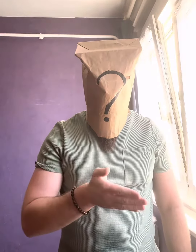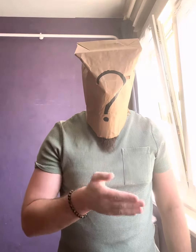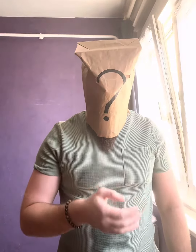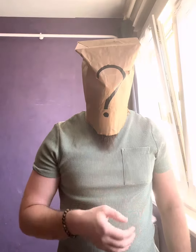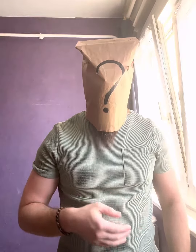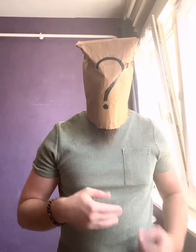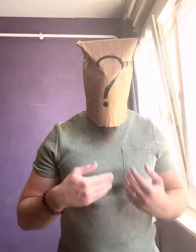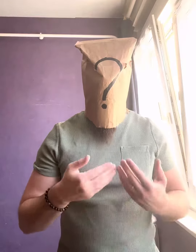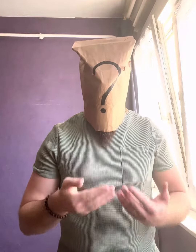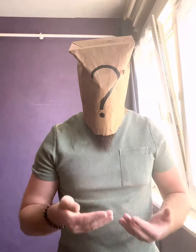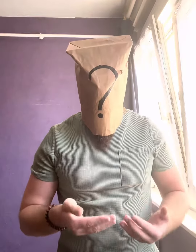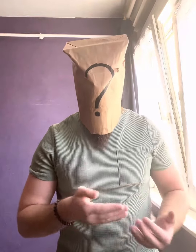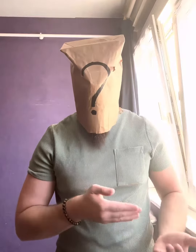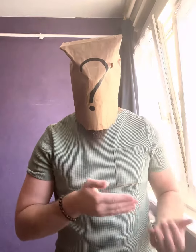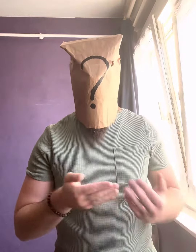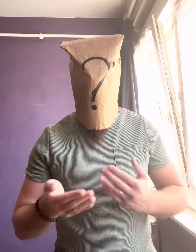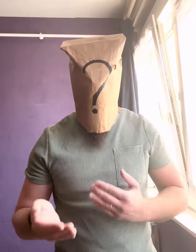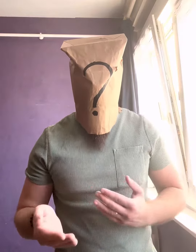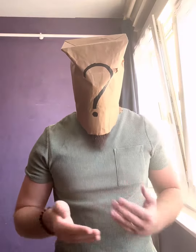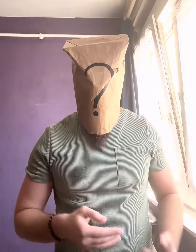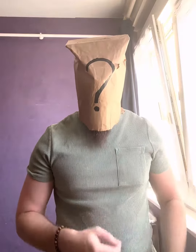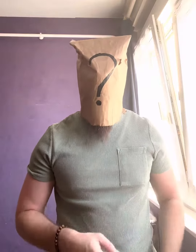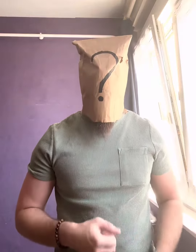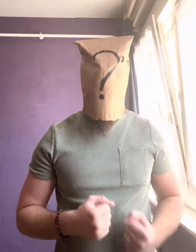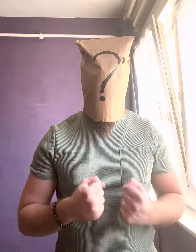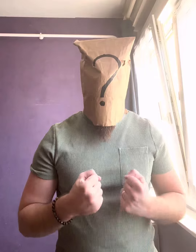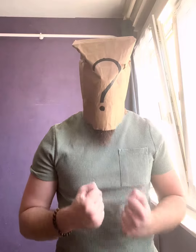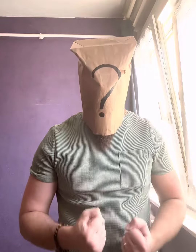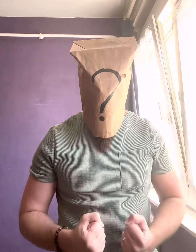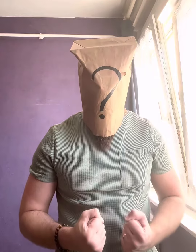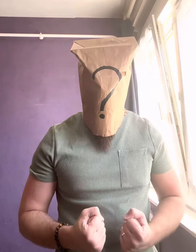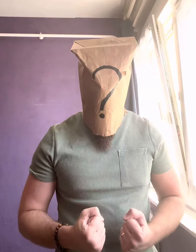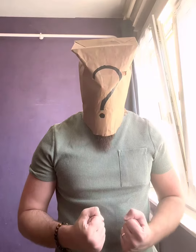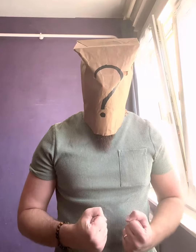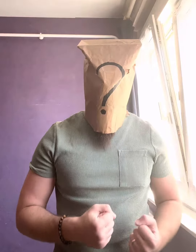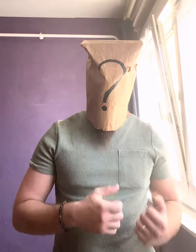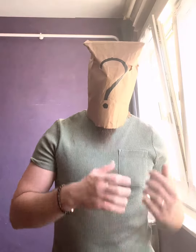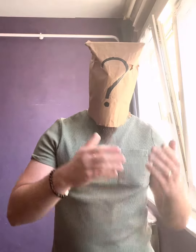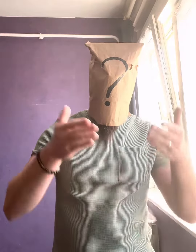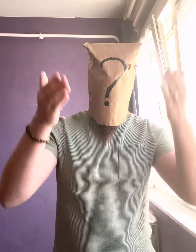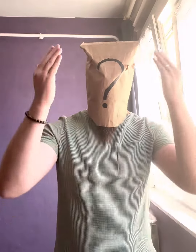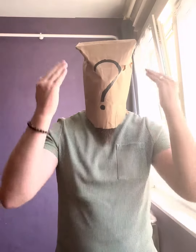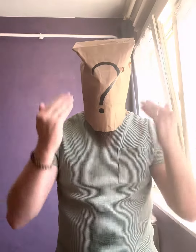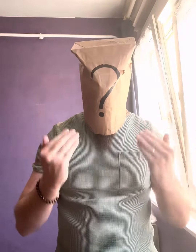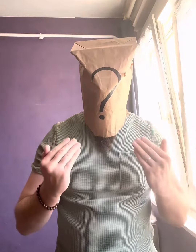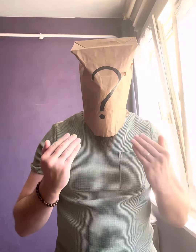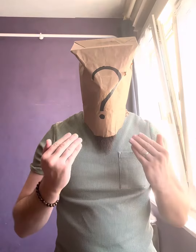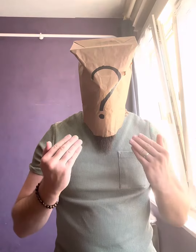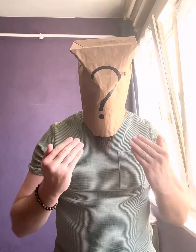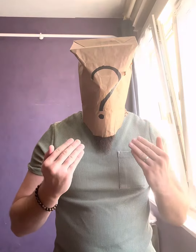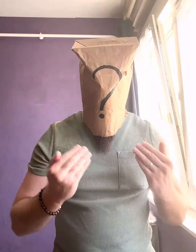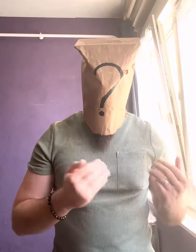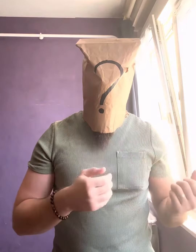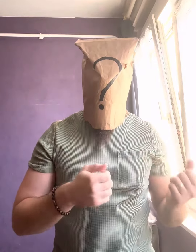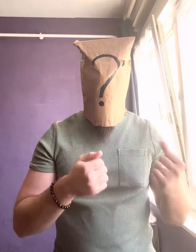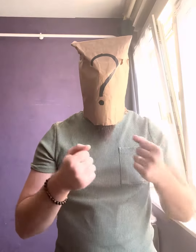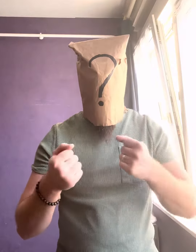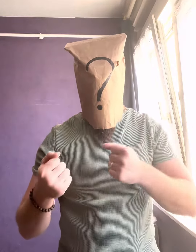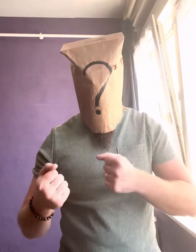est assez répandu dans la croûte terrestre il est généralement extrait de galeries souterraines ou de mines à ciel ouvert ces mines se trouvent essentiellement en